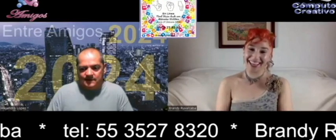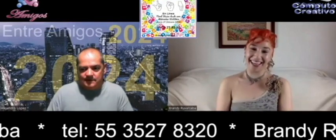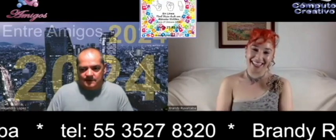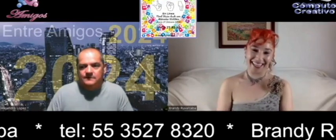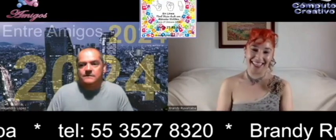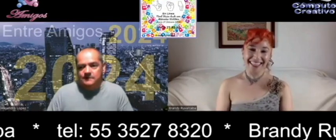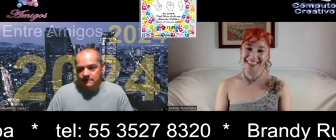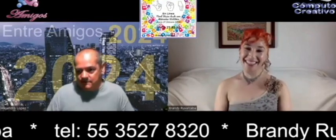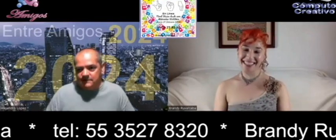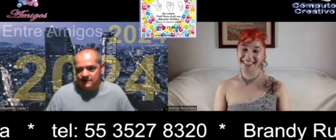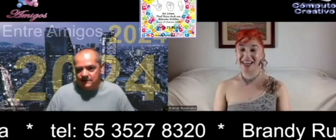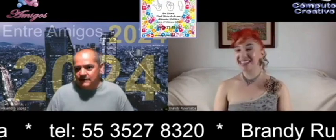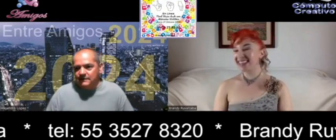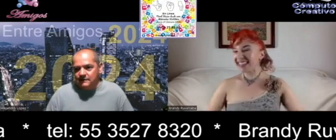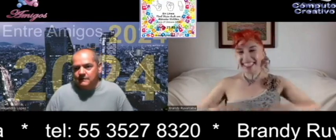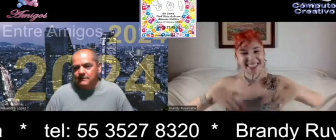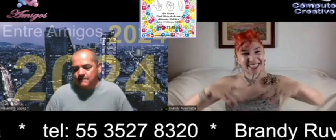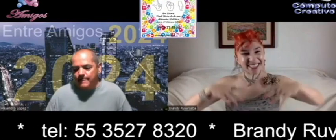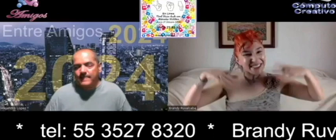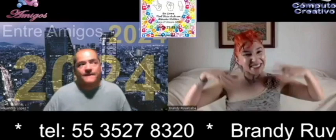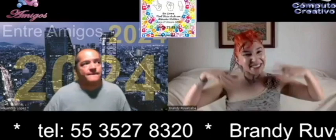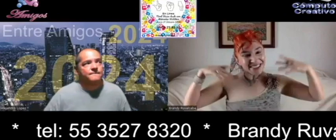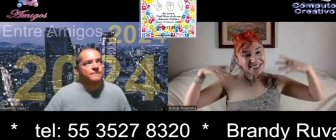Sí, Sí, sí, hay